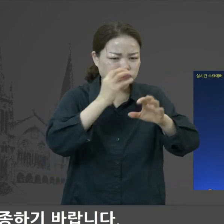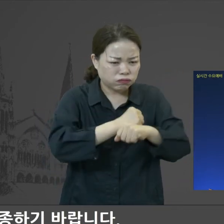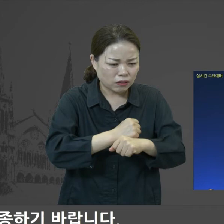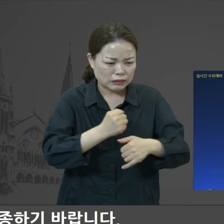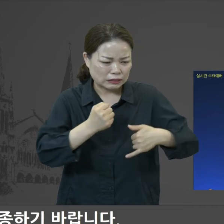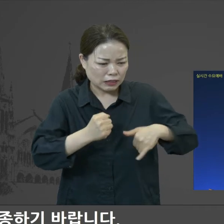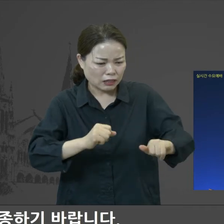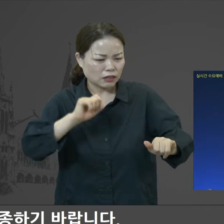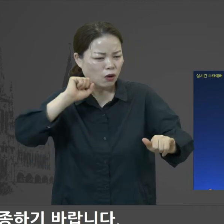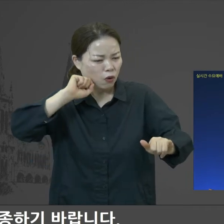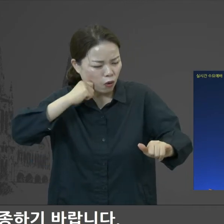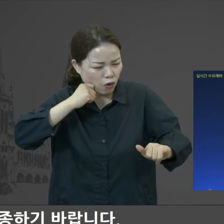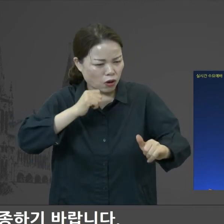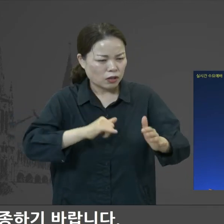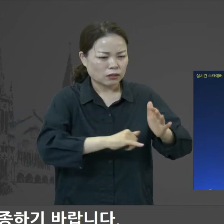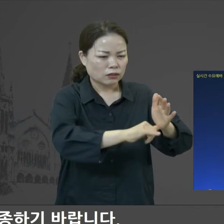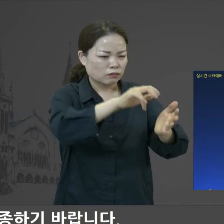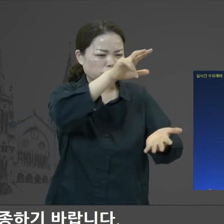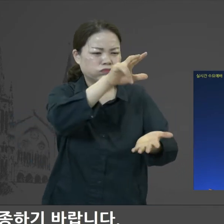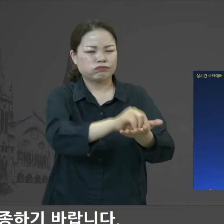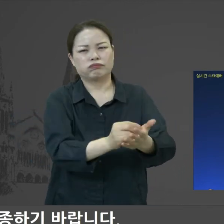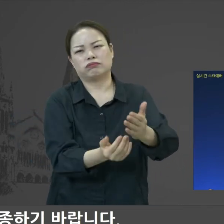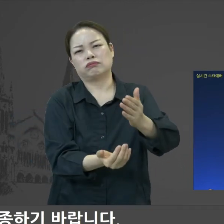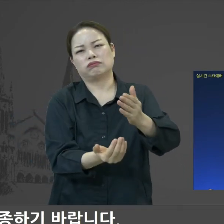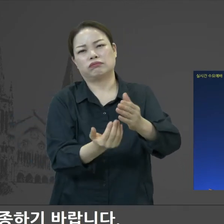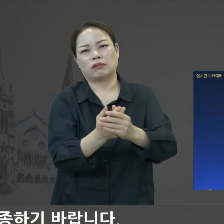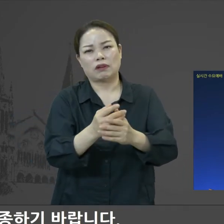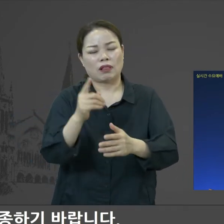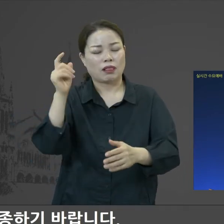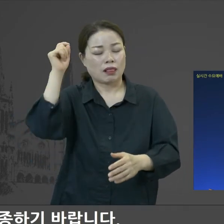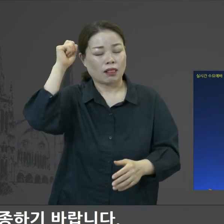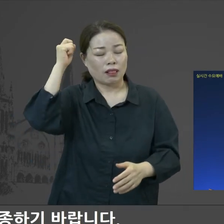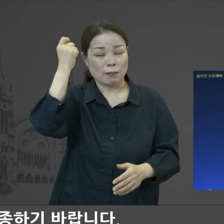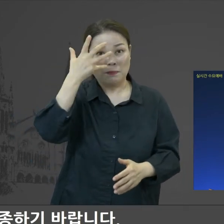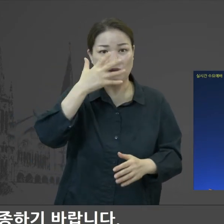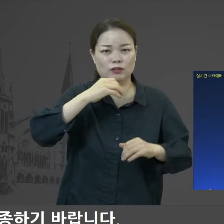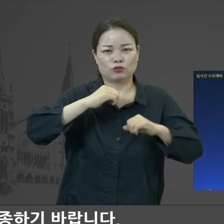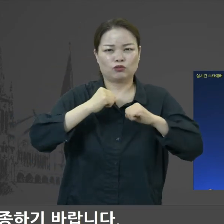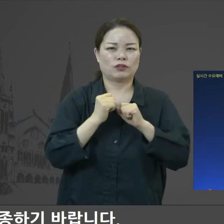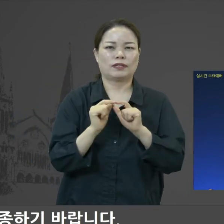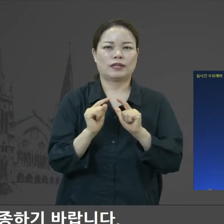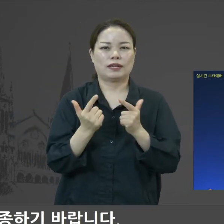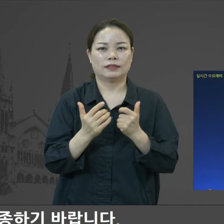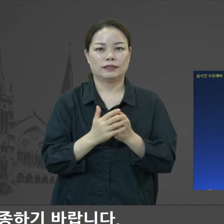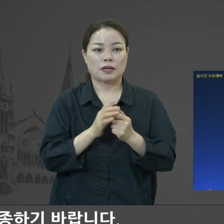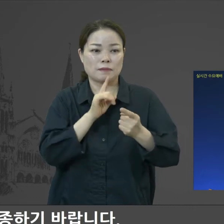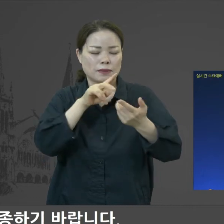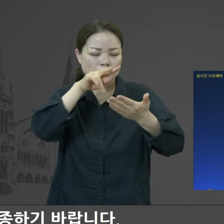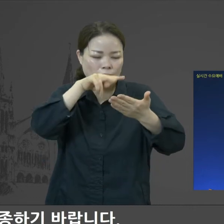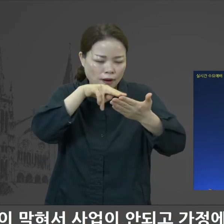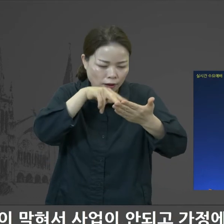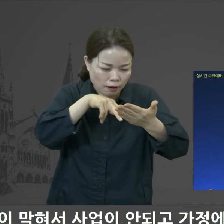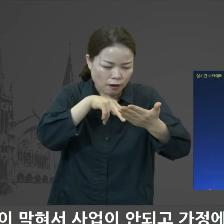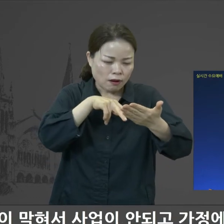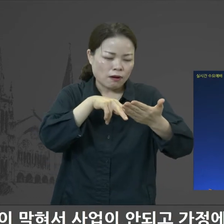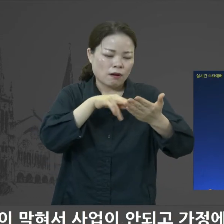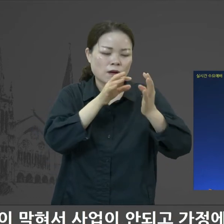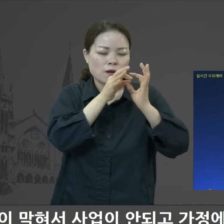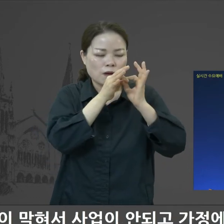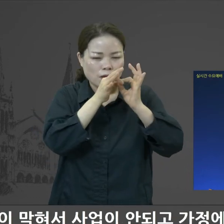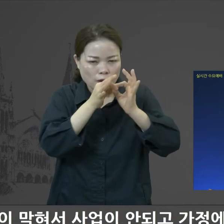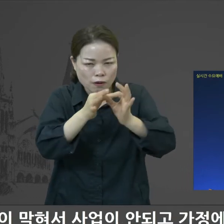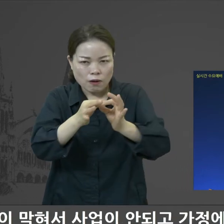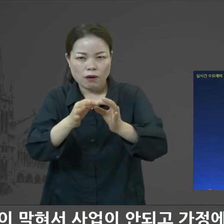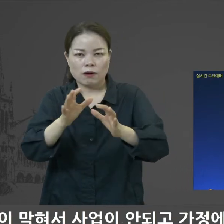자녀들에게 어려운 일이 생겨서 가정에 문제가 생겨서 갑자기 순종하는 것이 아니라, 말씀 읽을 때, 말씀을